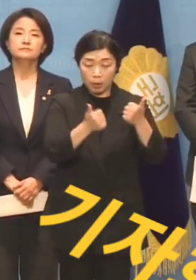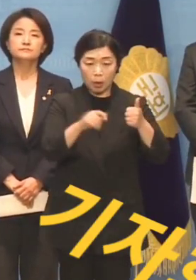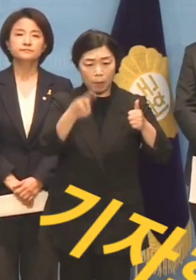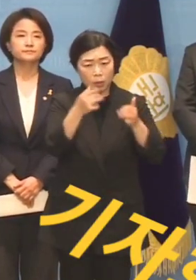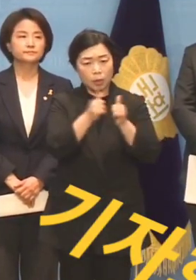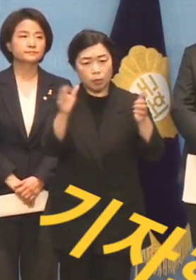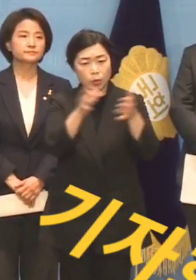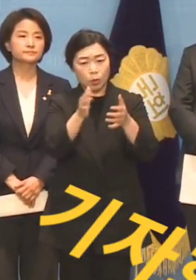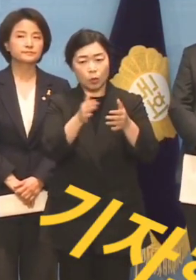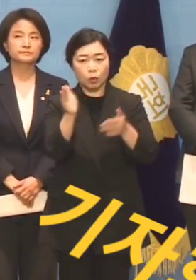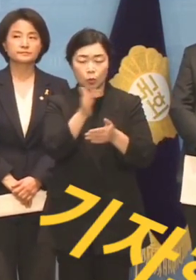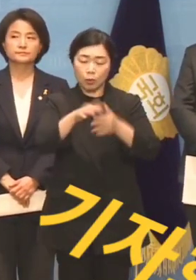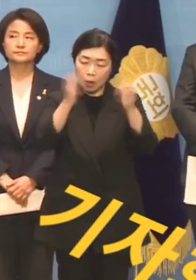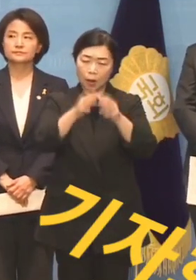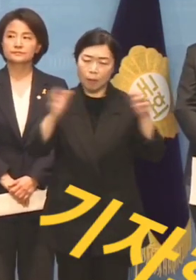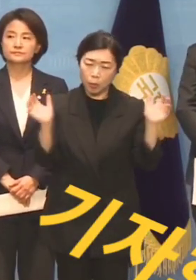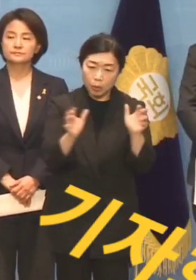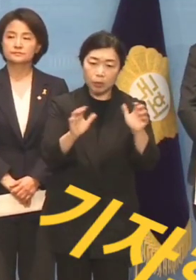의원들이 정말로